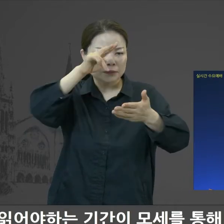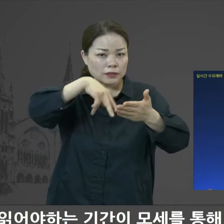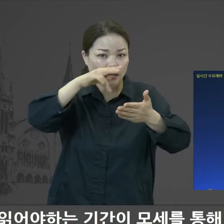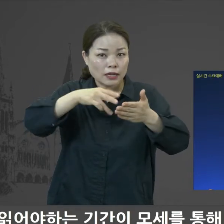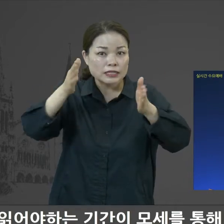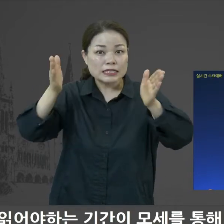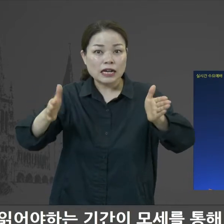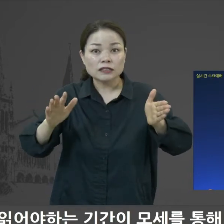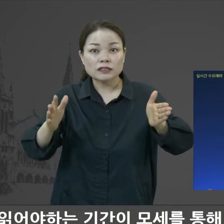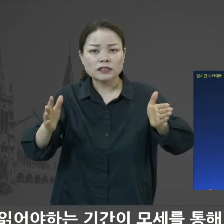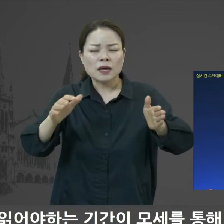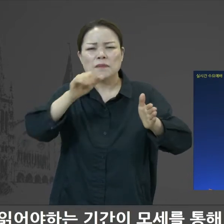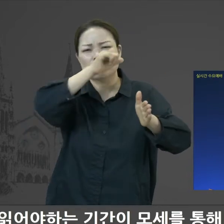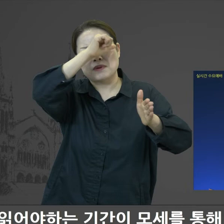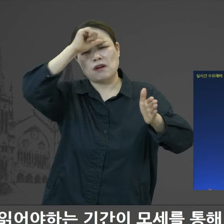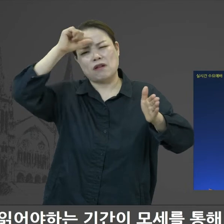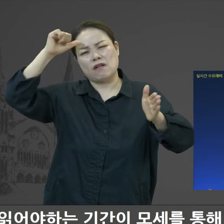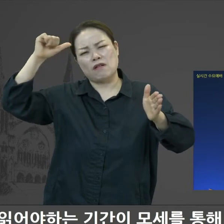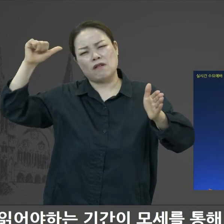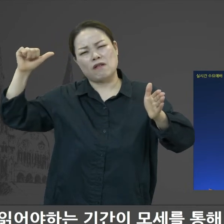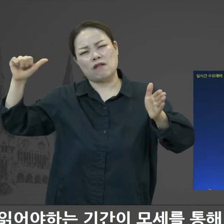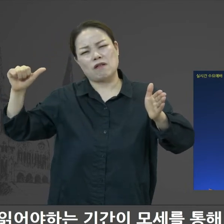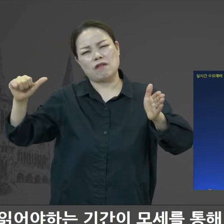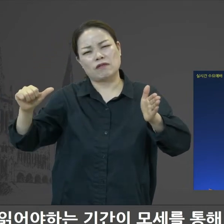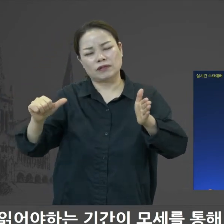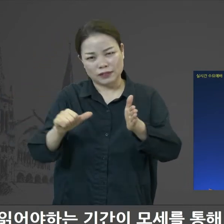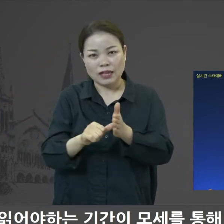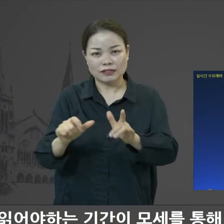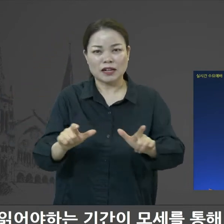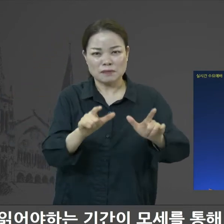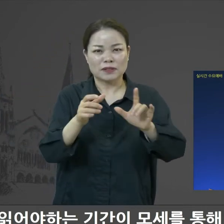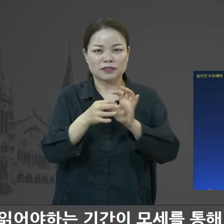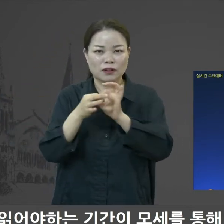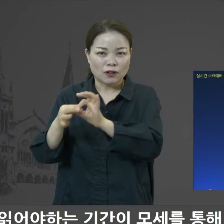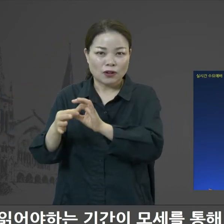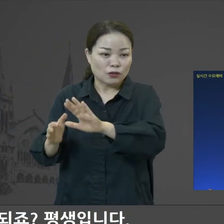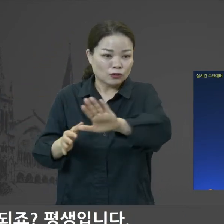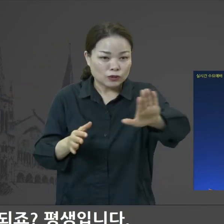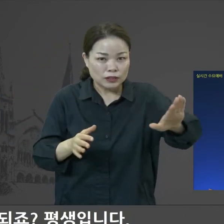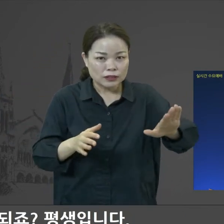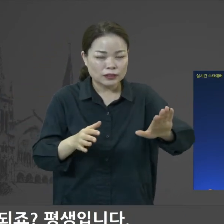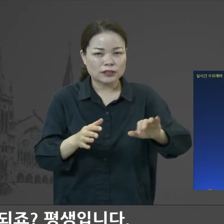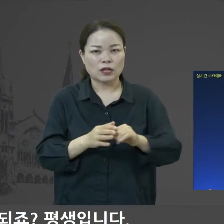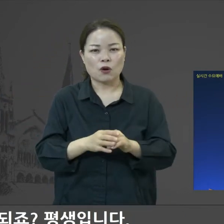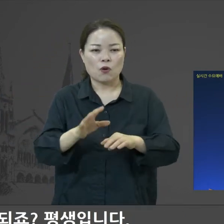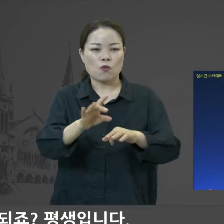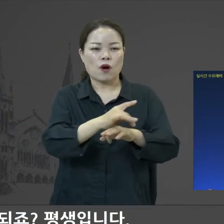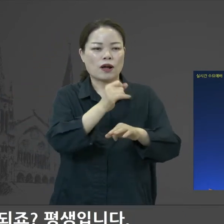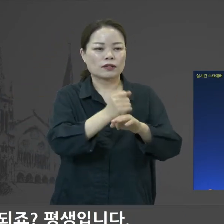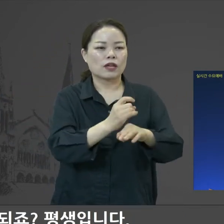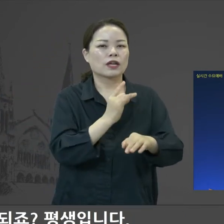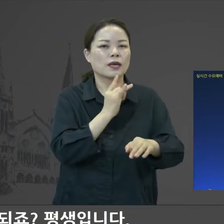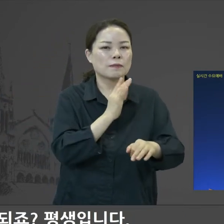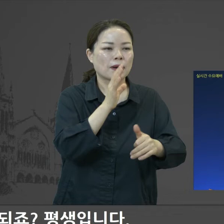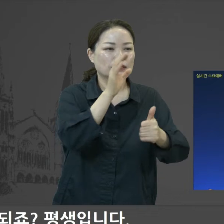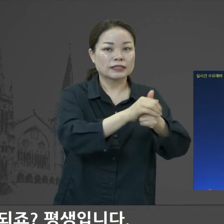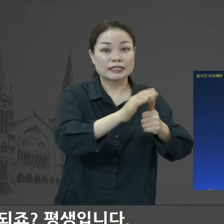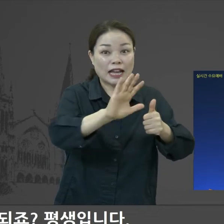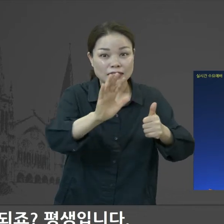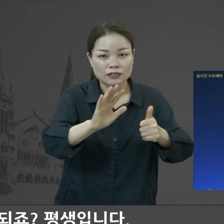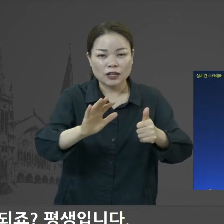되죠? 평생입니다. 평생. 저와 성도님들이 살면서 이 왕에게만 적용되는 부분이